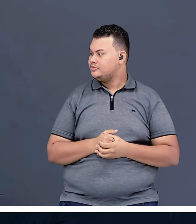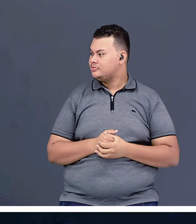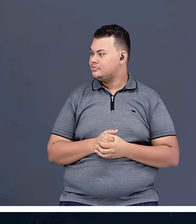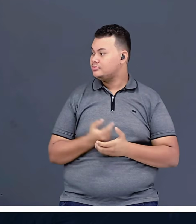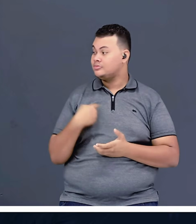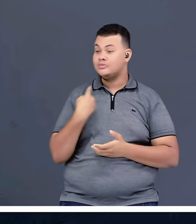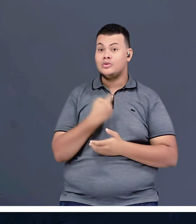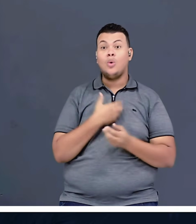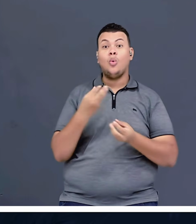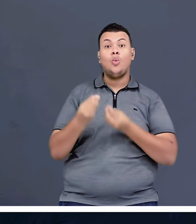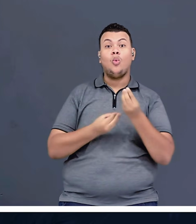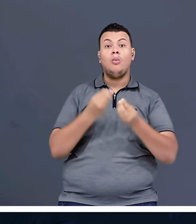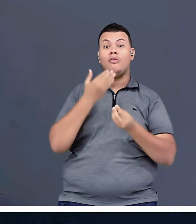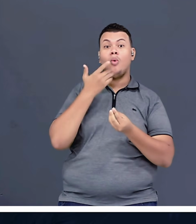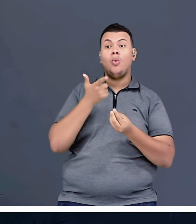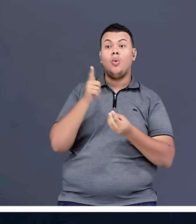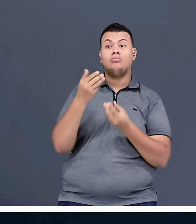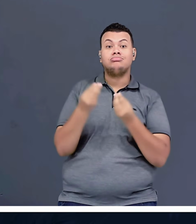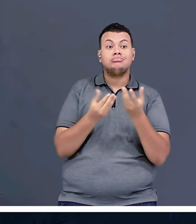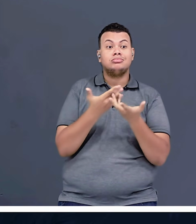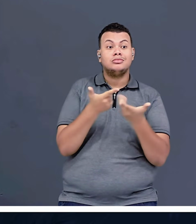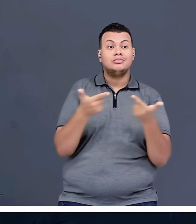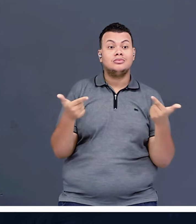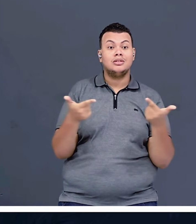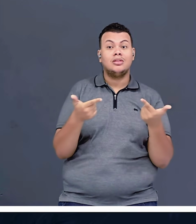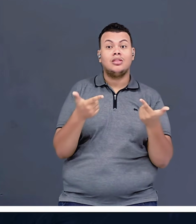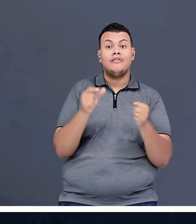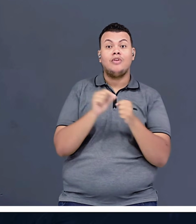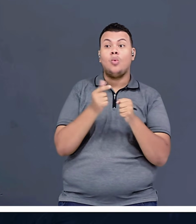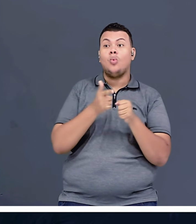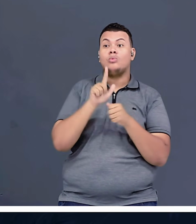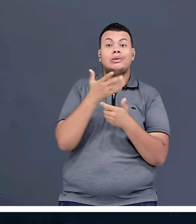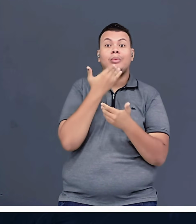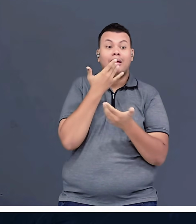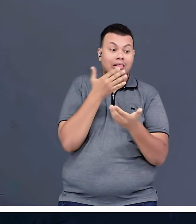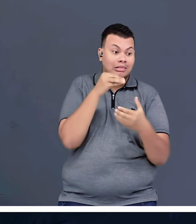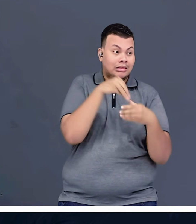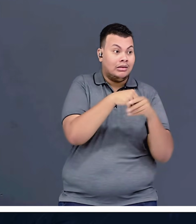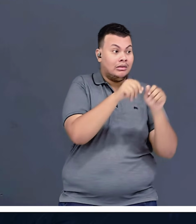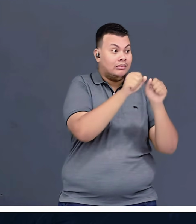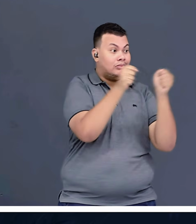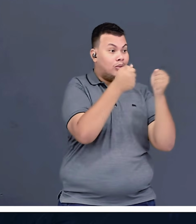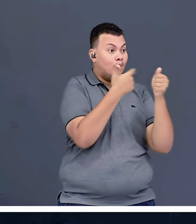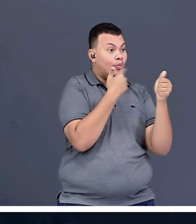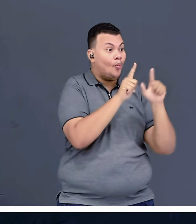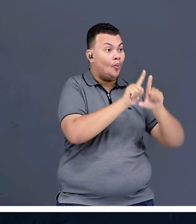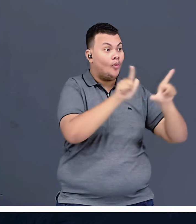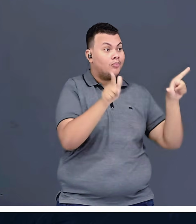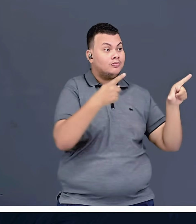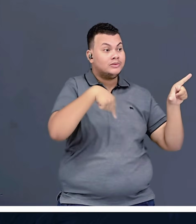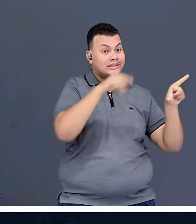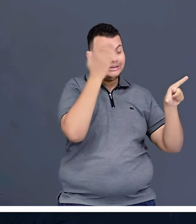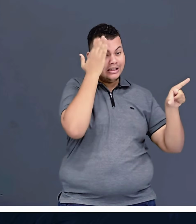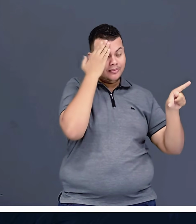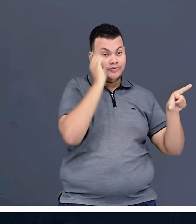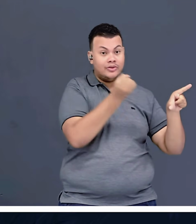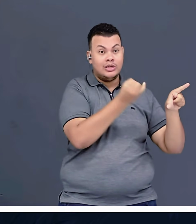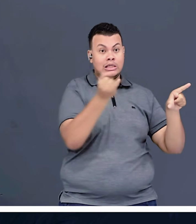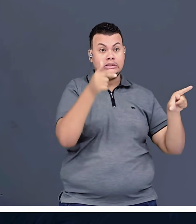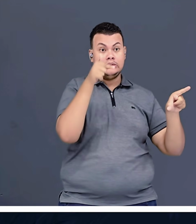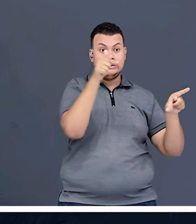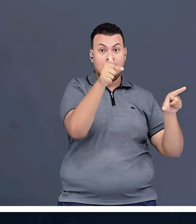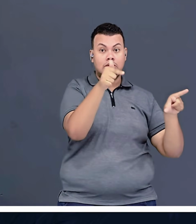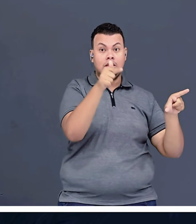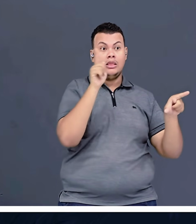A gente não tinha nem como fazer outro. Não tinha nem como fazer outro. Não tinha mais nada no armário. Já sabe, né, gente? Imagina, 7 meninas ali,